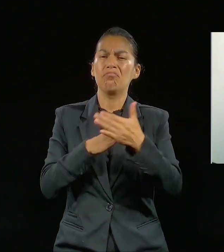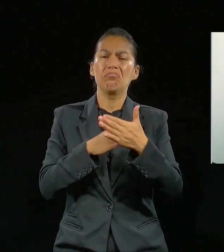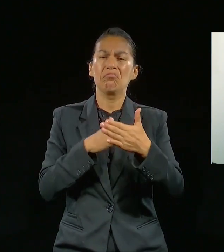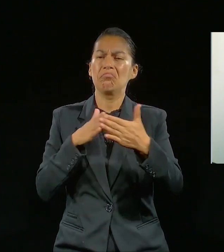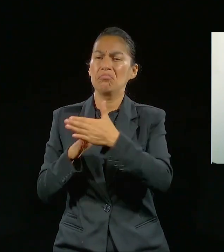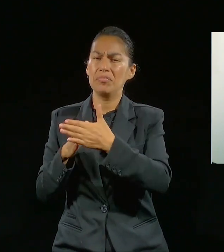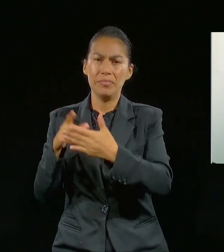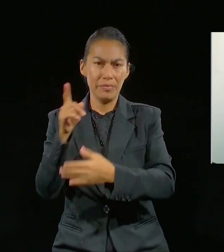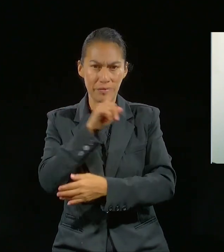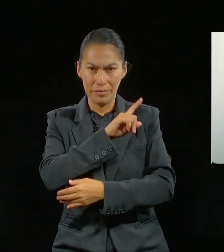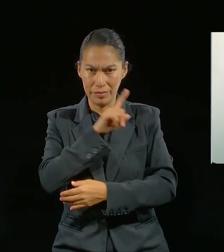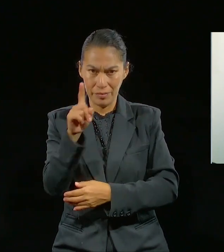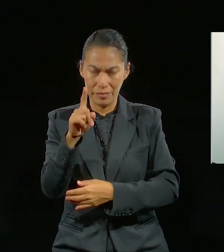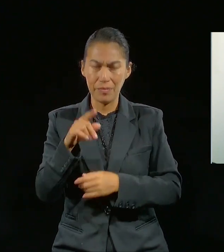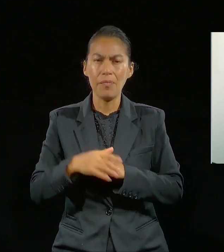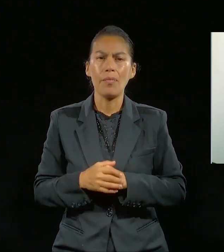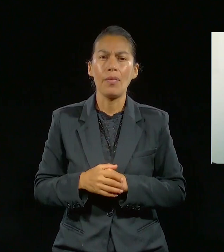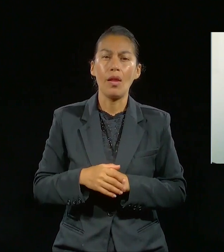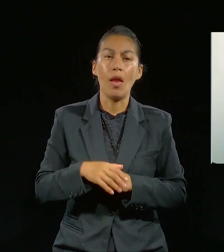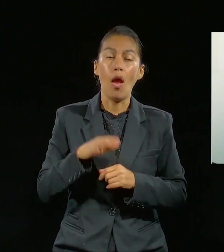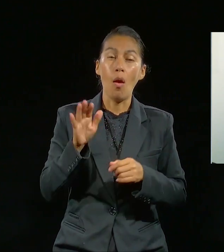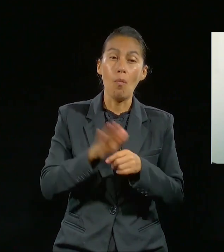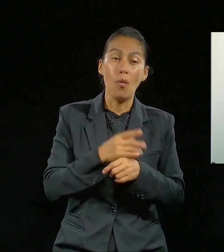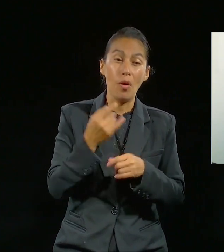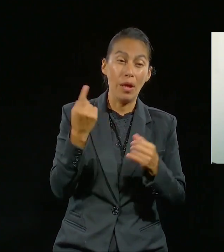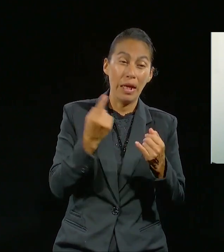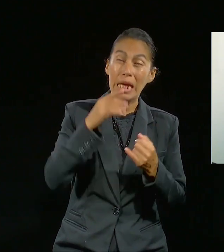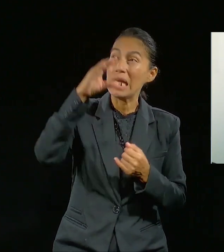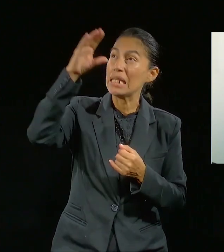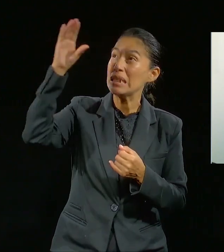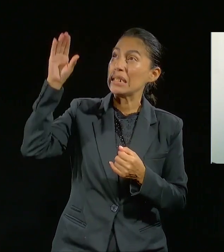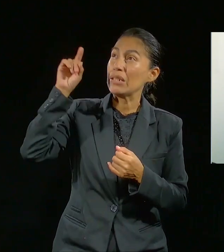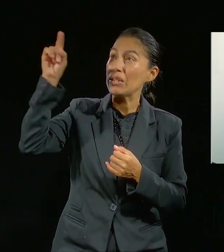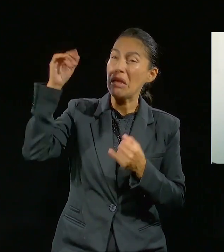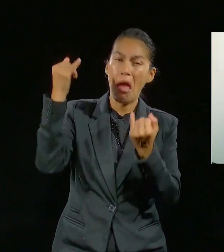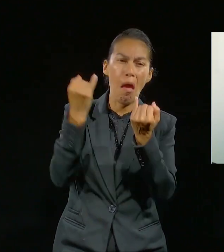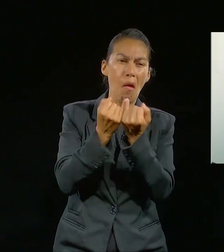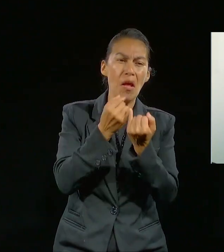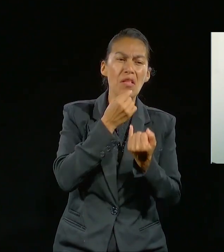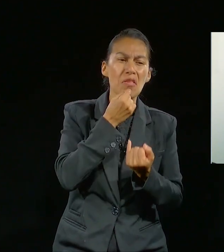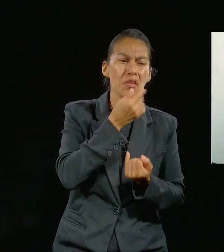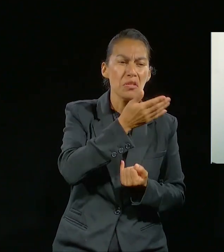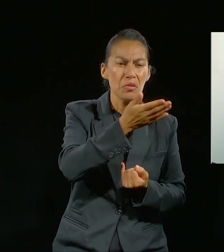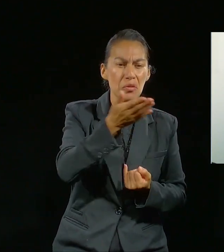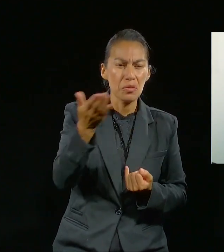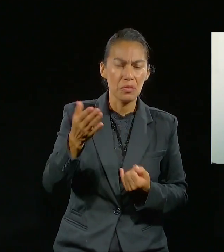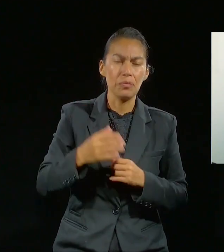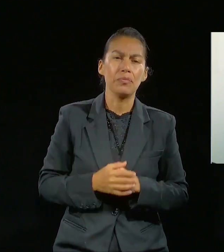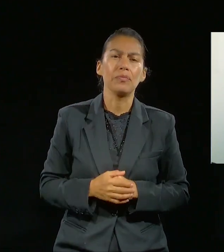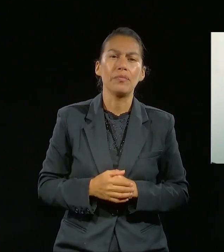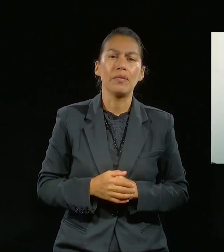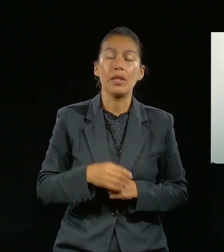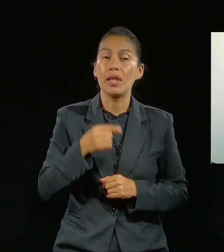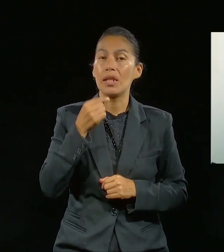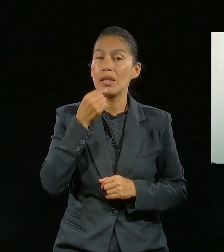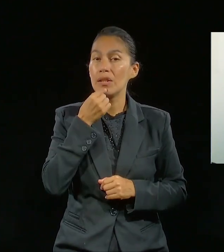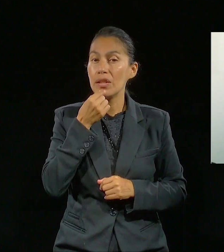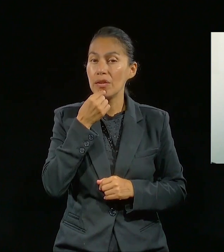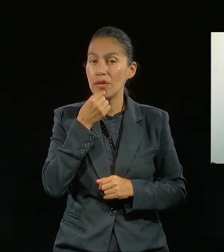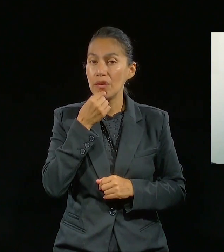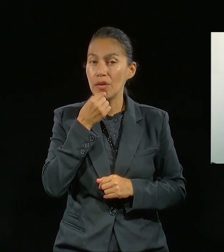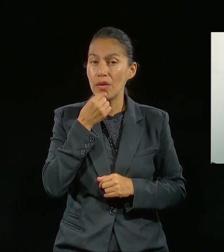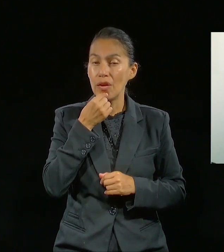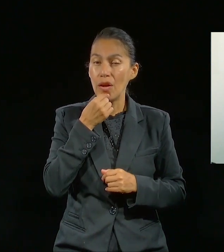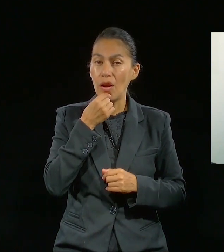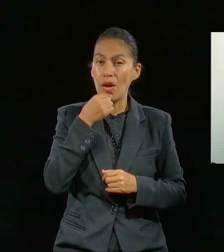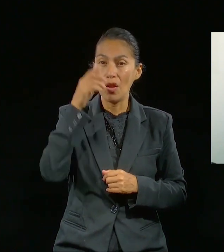mí, y no se los impidáis, porque de los tales es el reino de los cielos. El